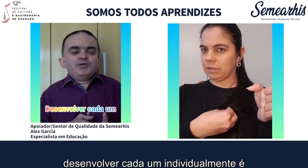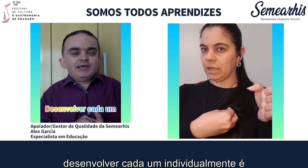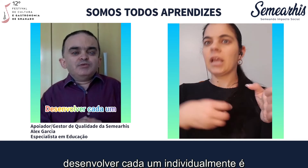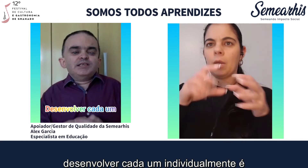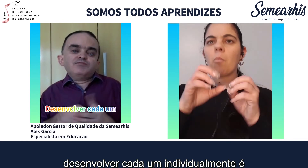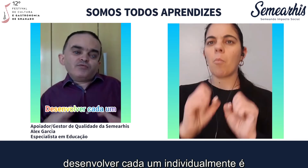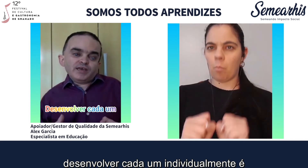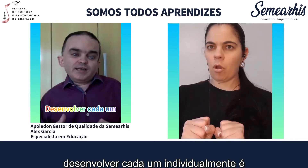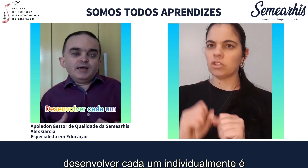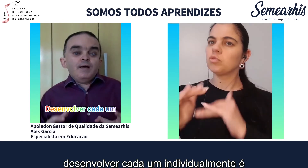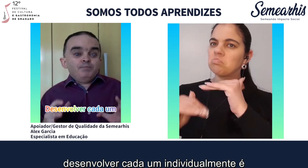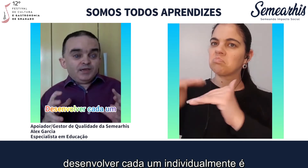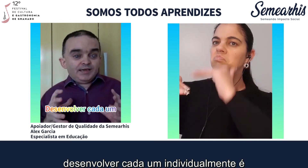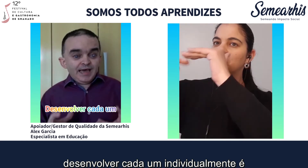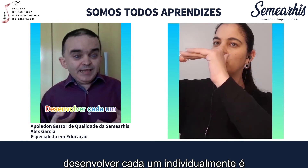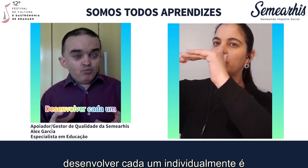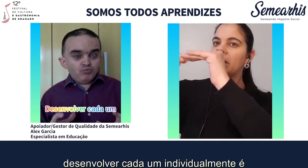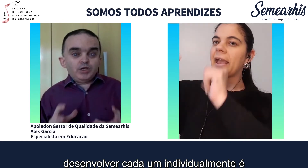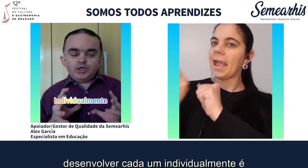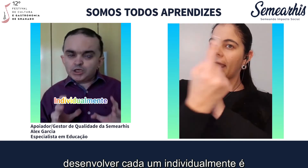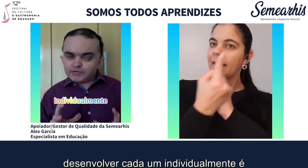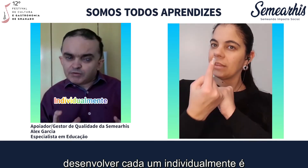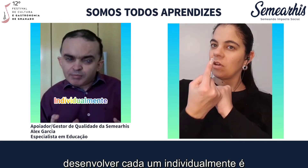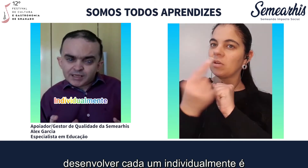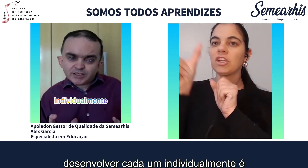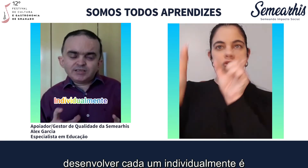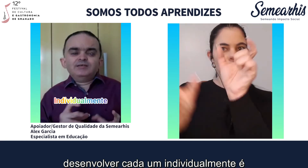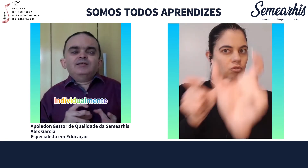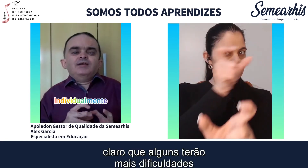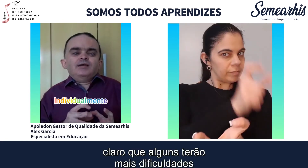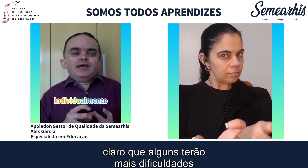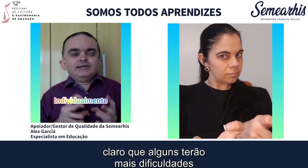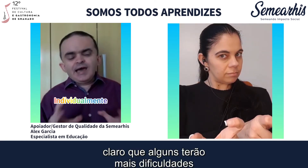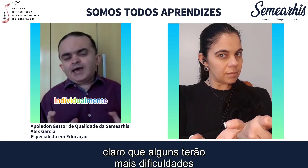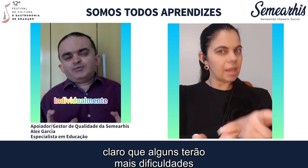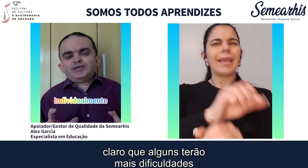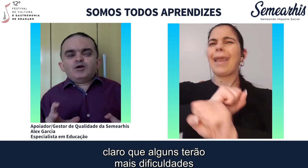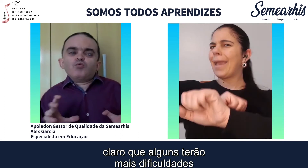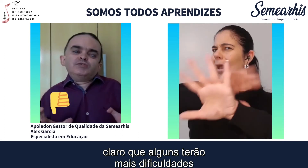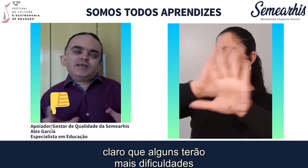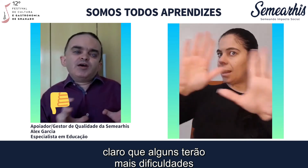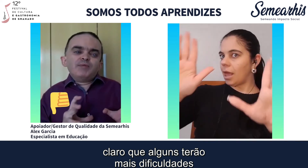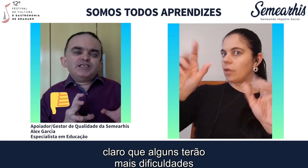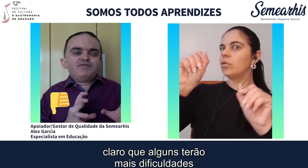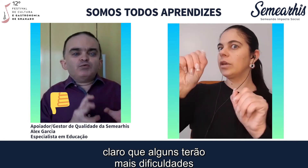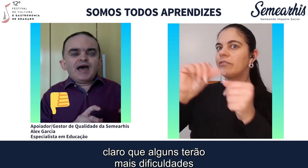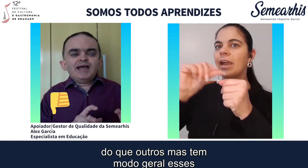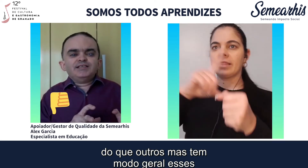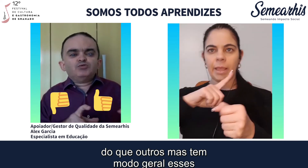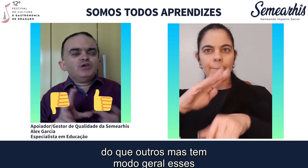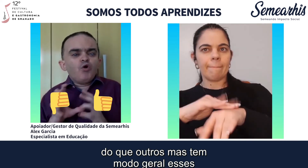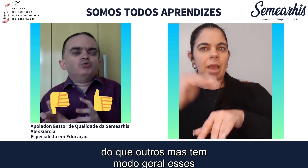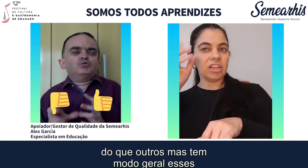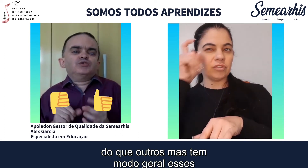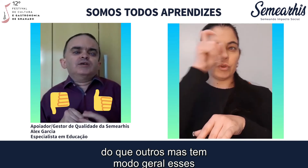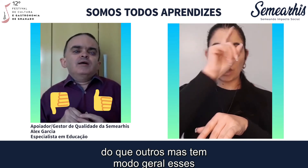que podemos desenvolver cada um individualmente. É claro que alguns terão mais dificuldades